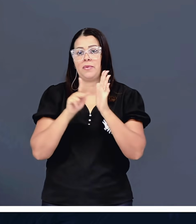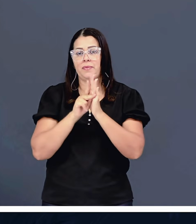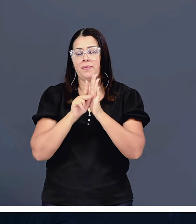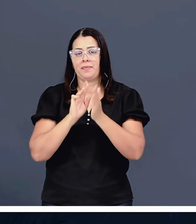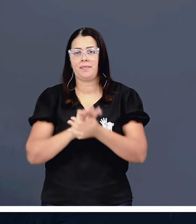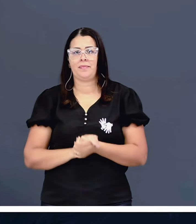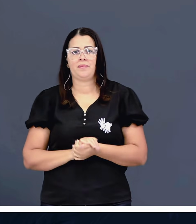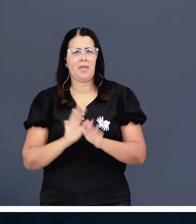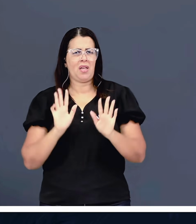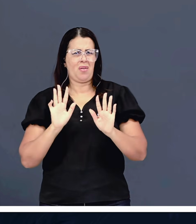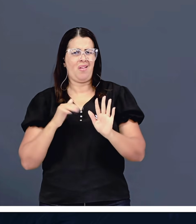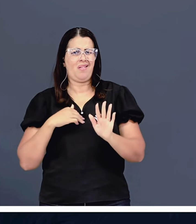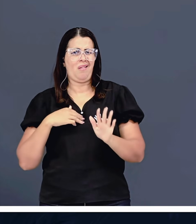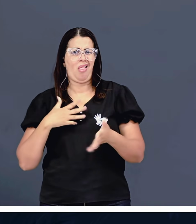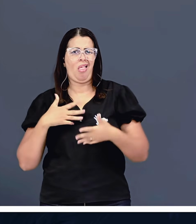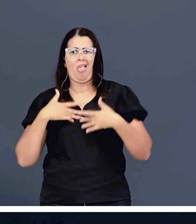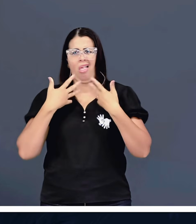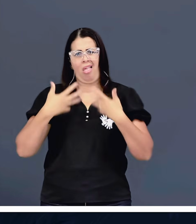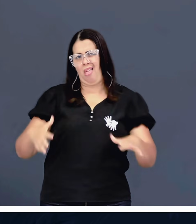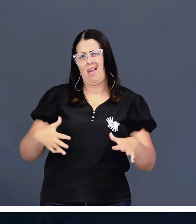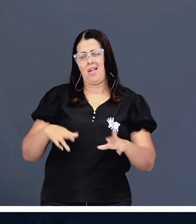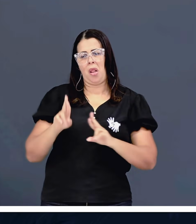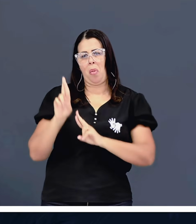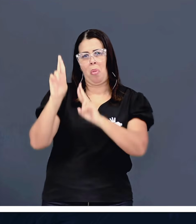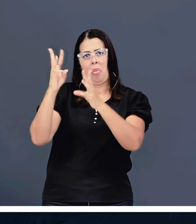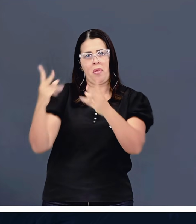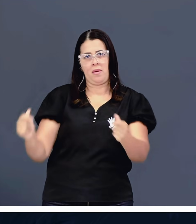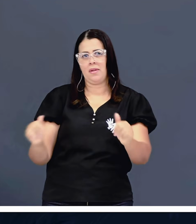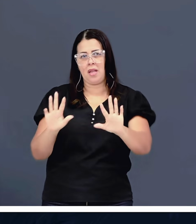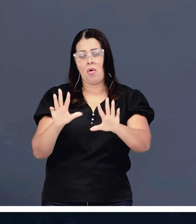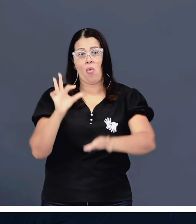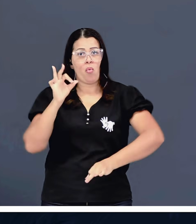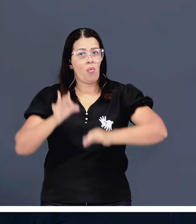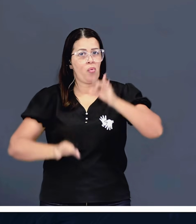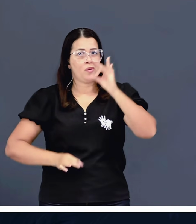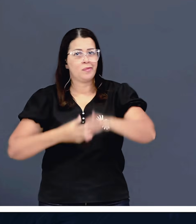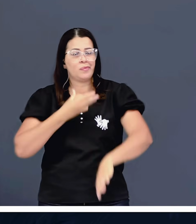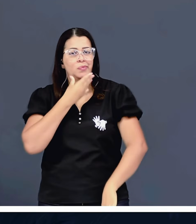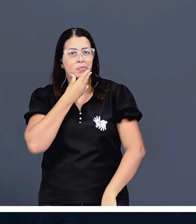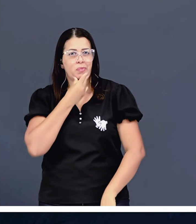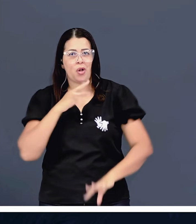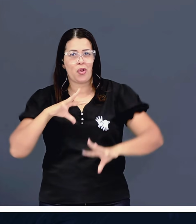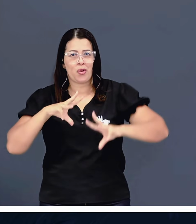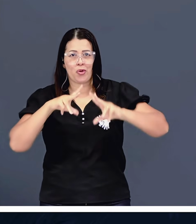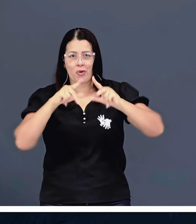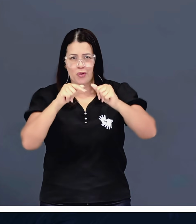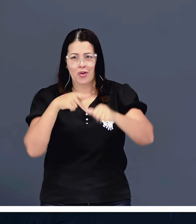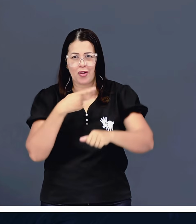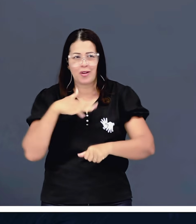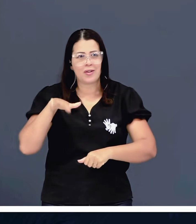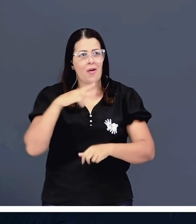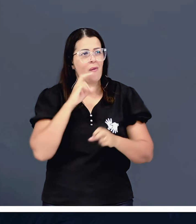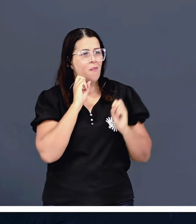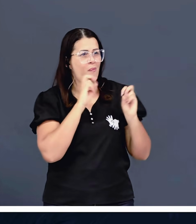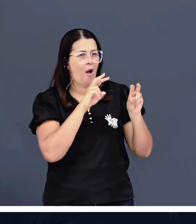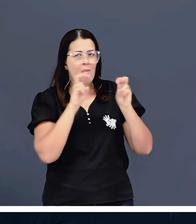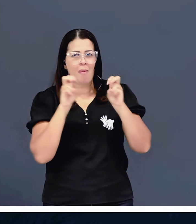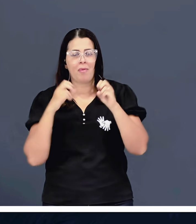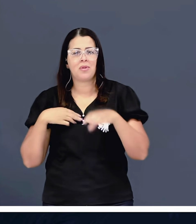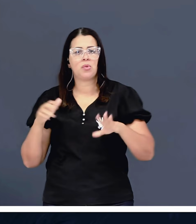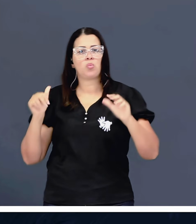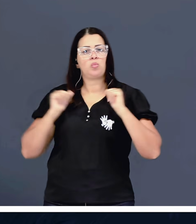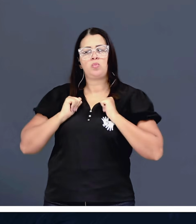você. E não é pessimismo não, tá? Nem falta de esperança. No julgamento dos homens, tudo isso que nós estamos vendo aí vai se